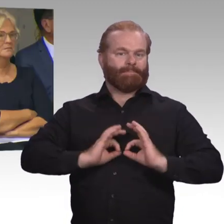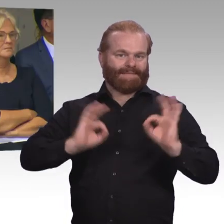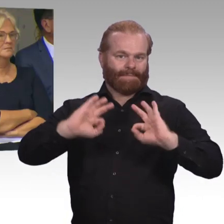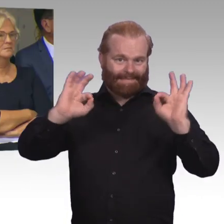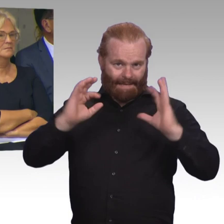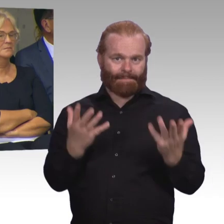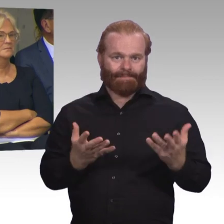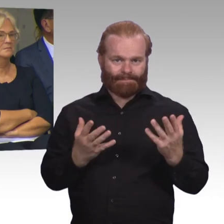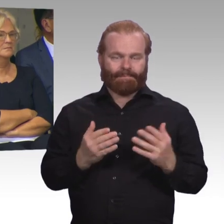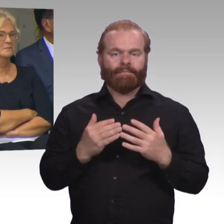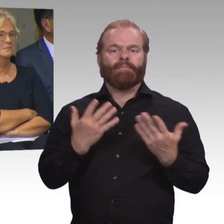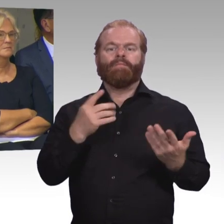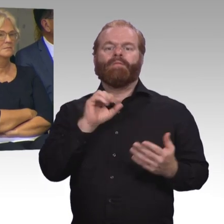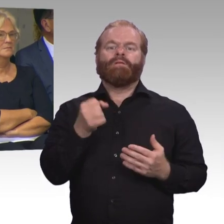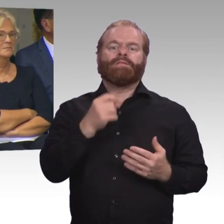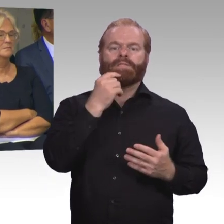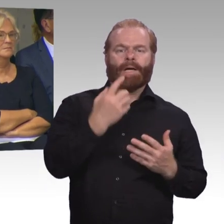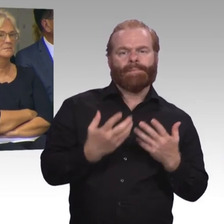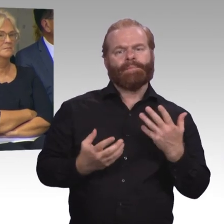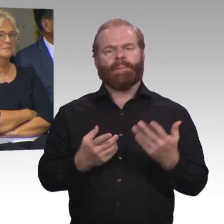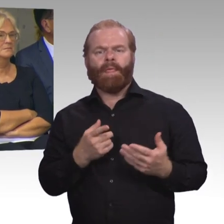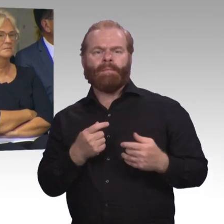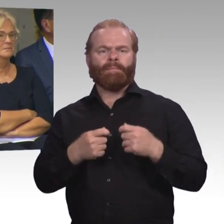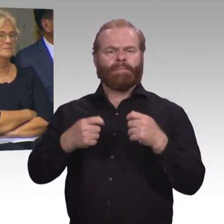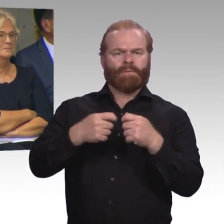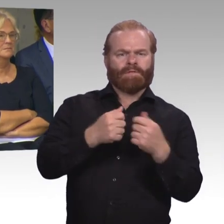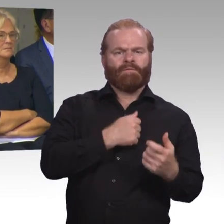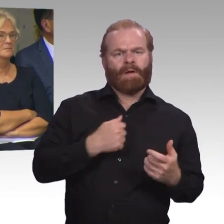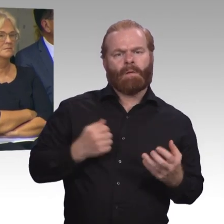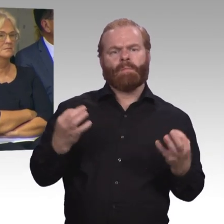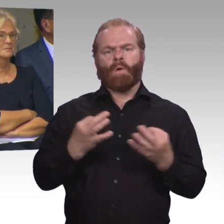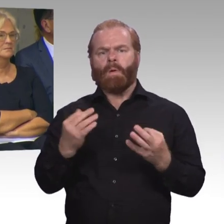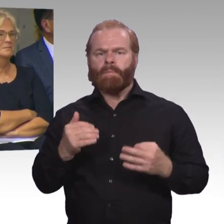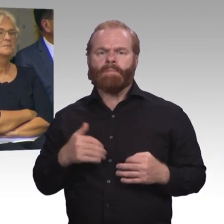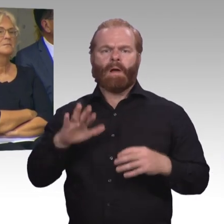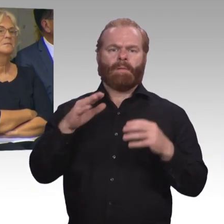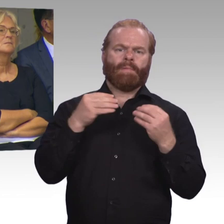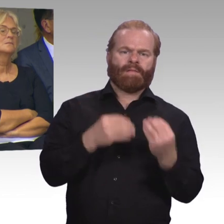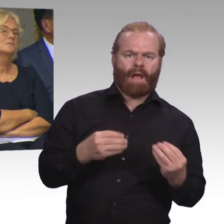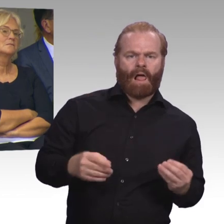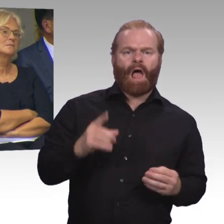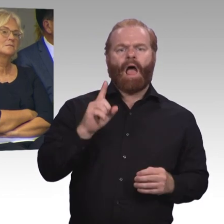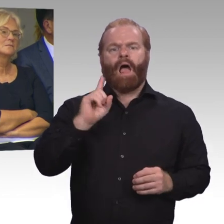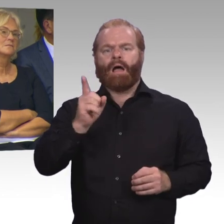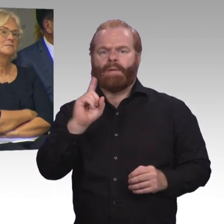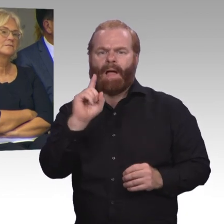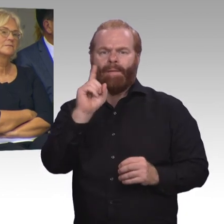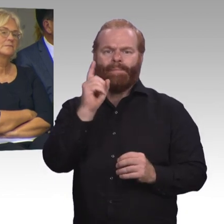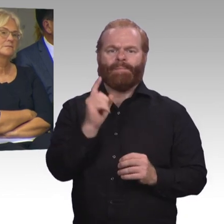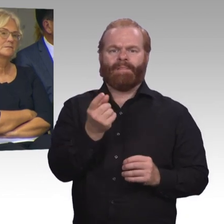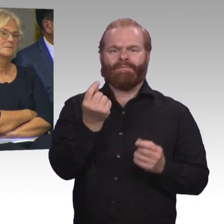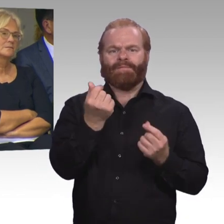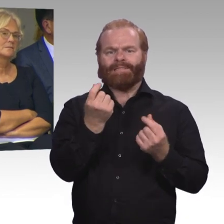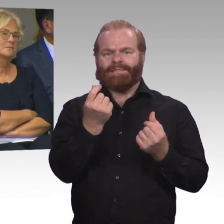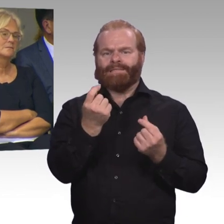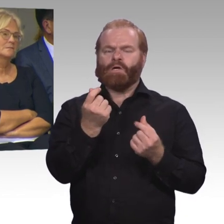finanzielle Ausstattung zu versagen. Wir müssen deutlich machen, dass die personelle Schutzausstattung, dass das